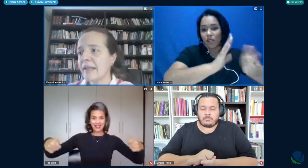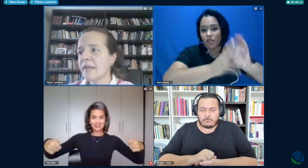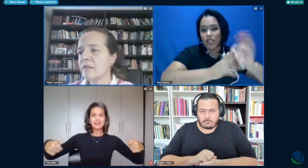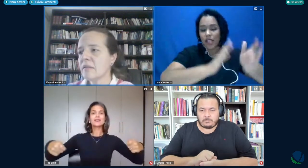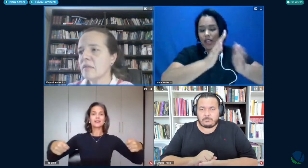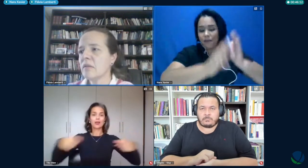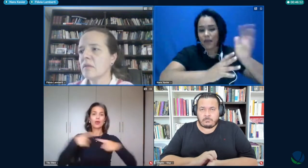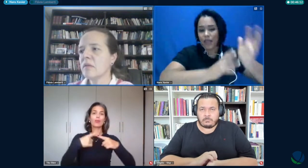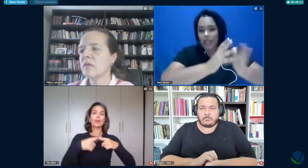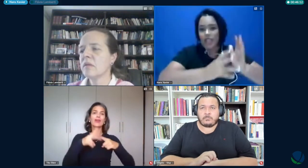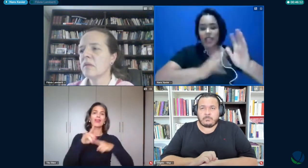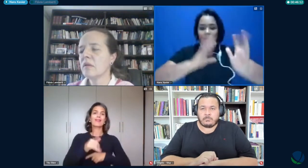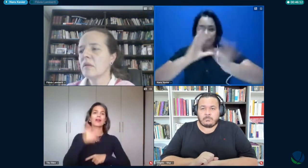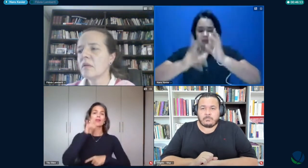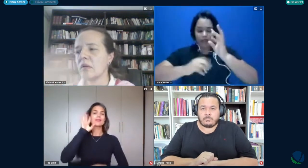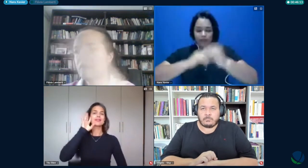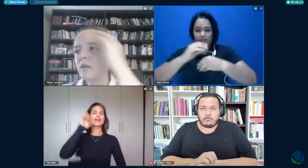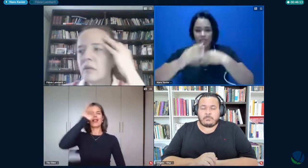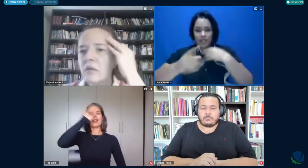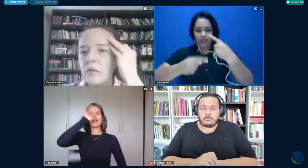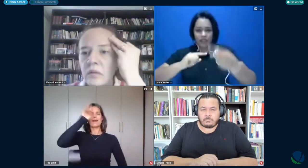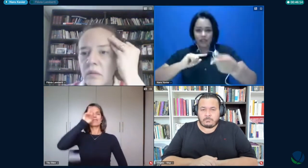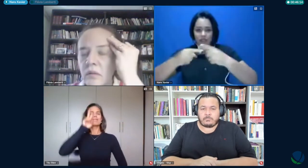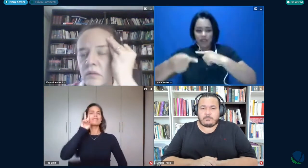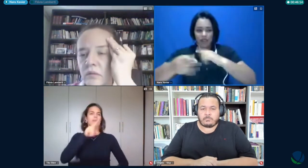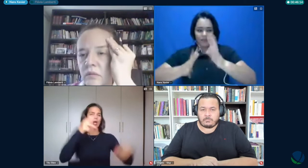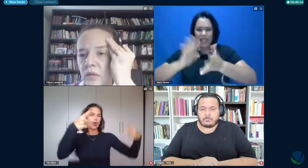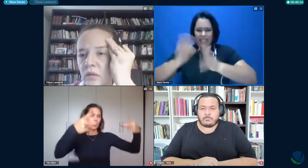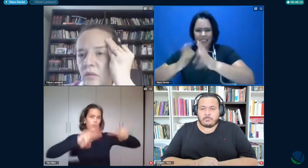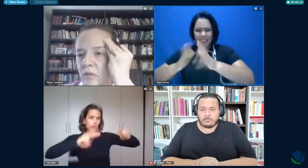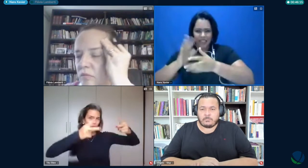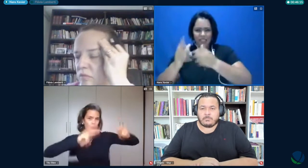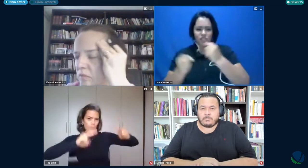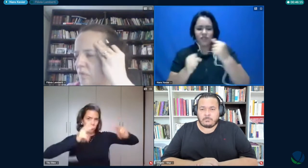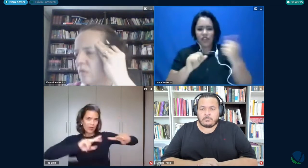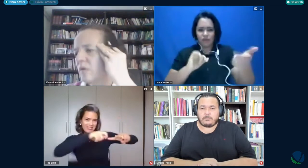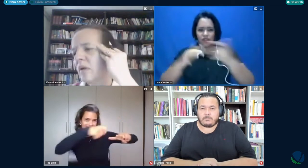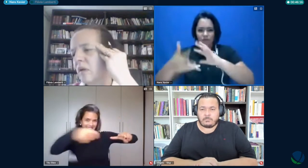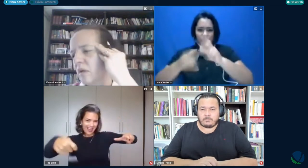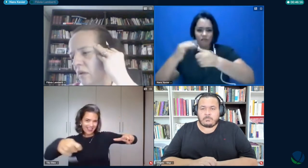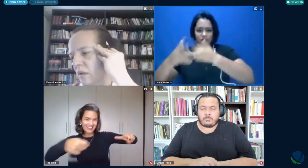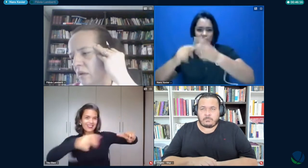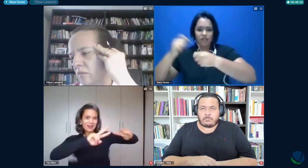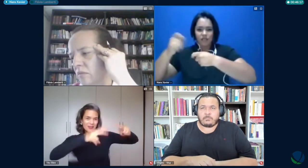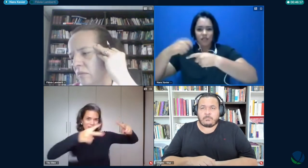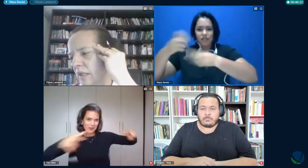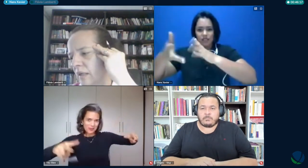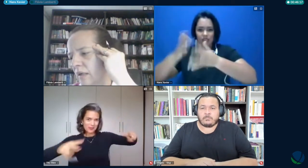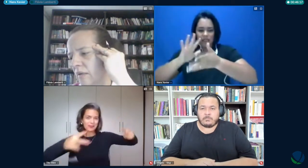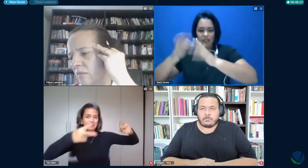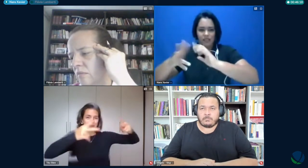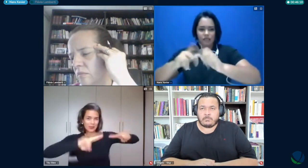pode, né, traduzir ali para ele, ele refazer a espelhada, né? Que a gente fala uma tradução...